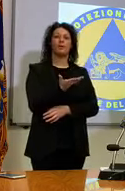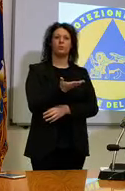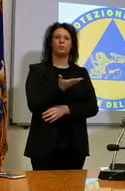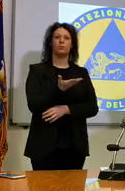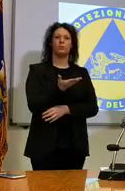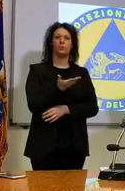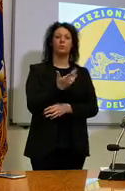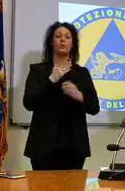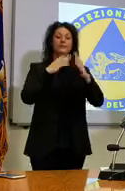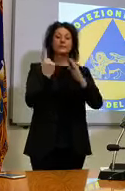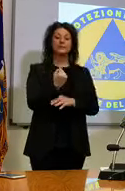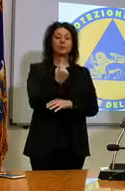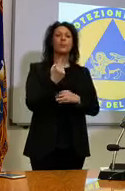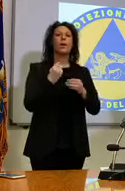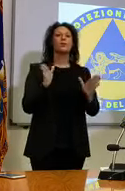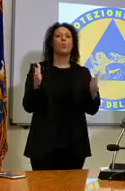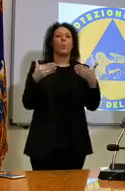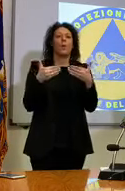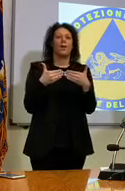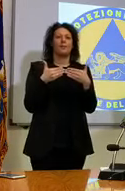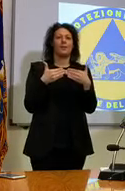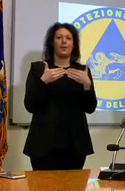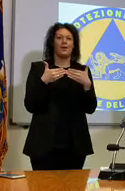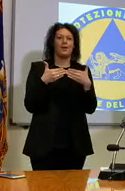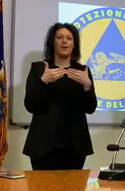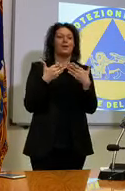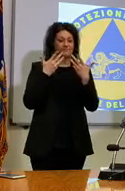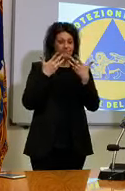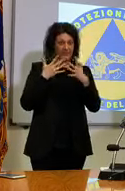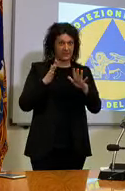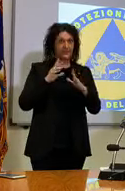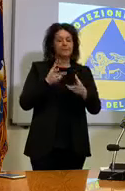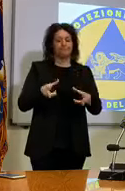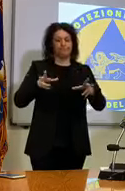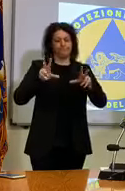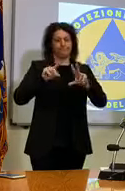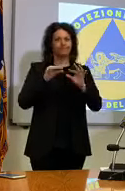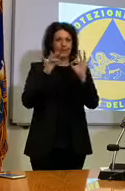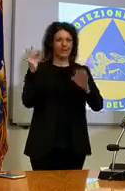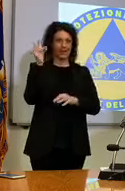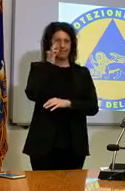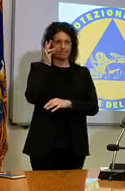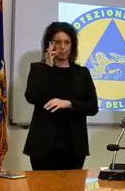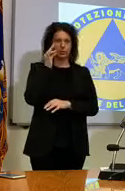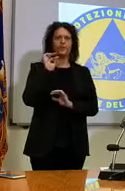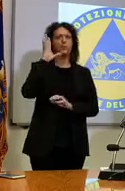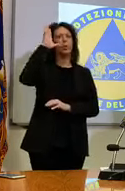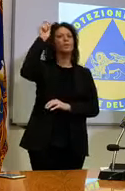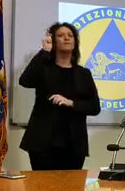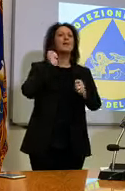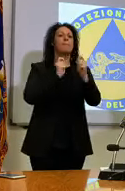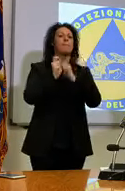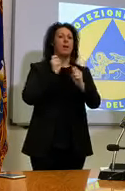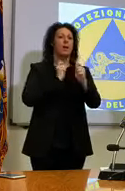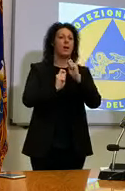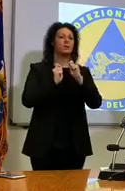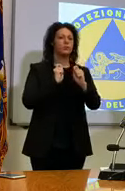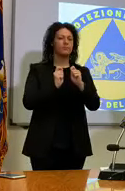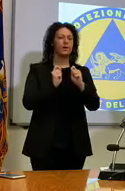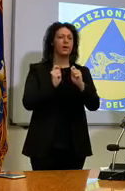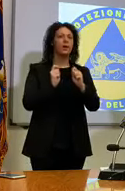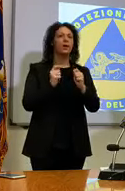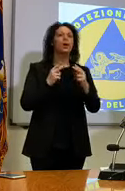dopodiché alla fine della quarantena sono stati rifatti i tamponi, l'Università di Padova ha chiesto di poter fare un progetto scientifico